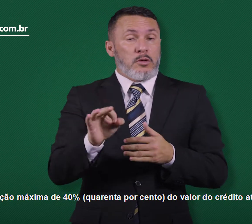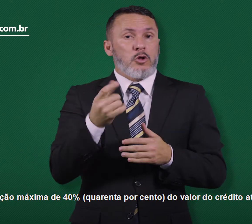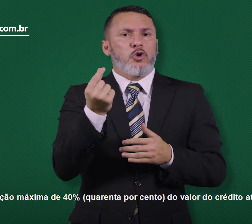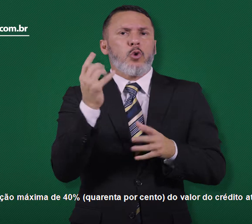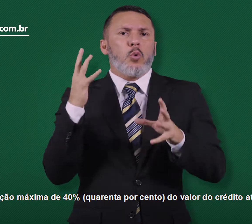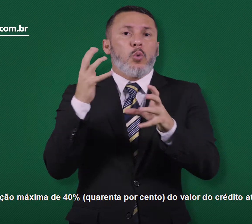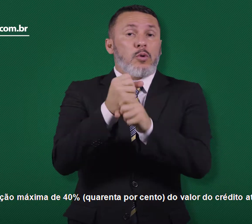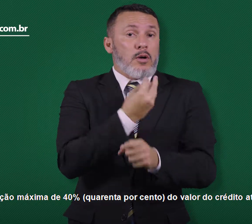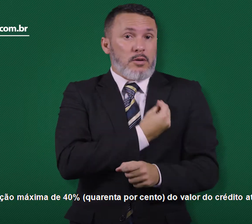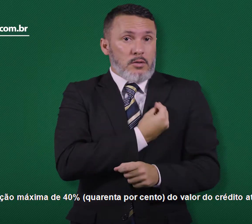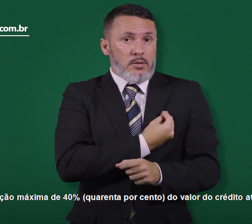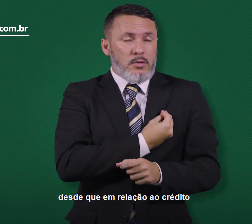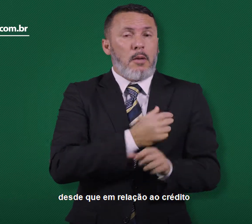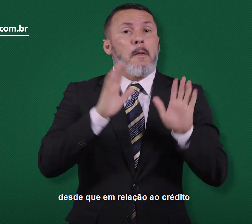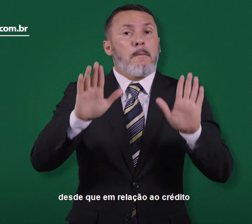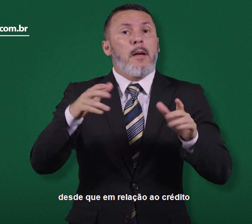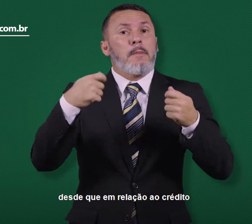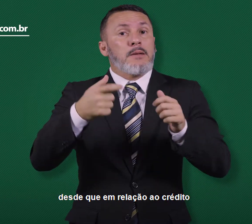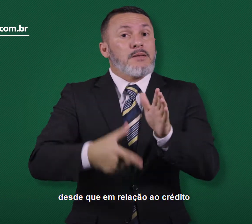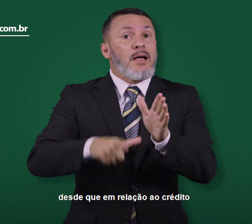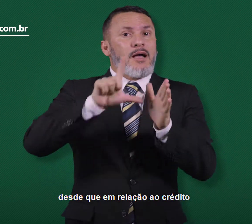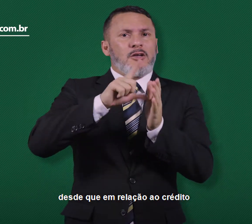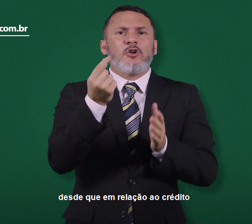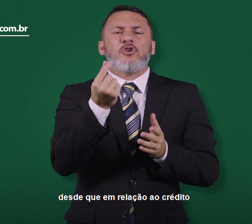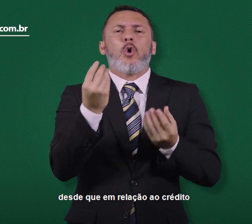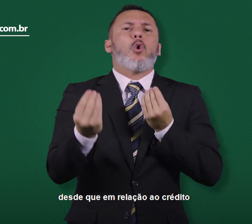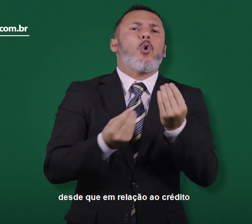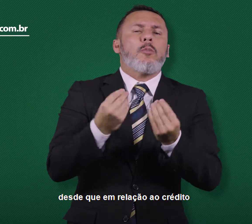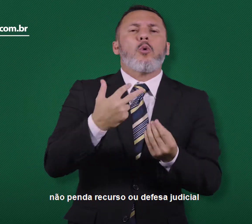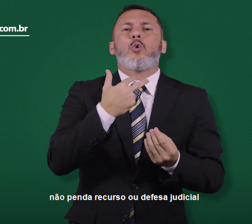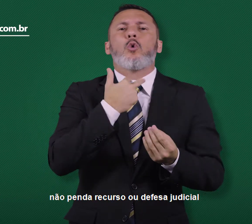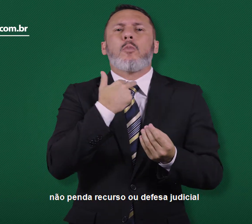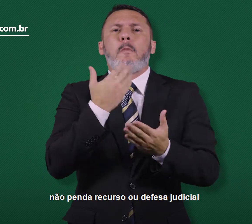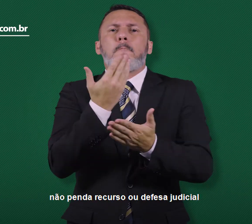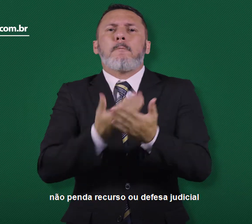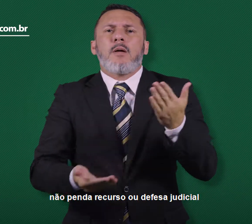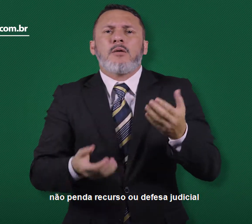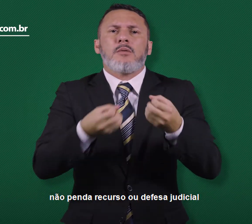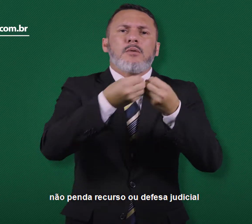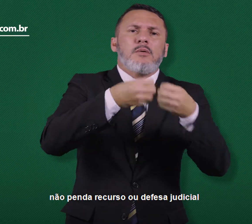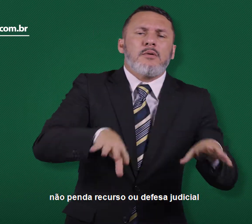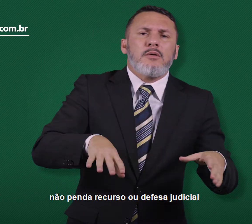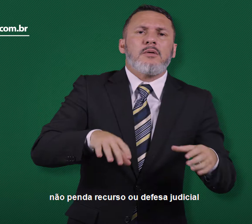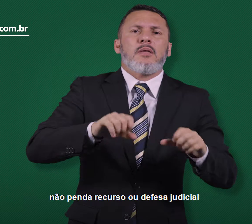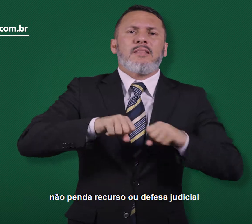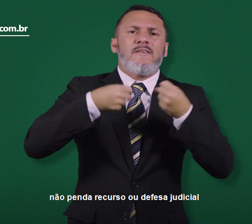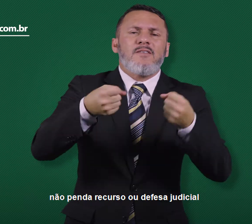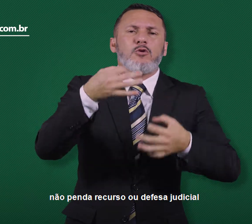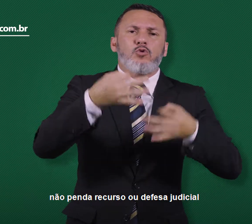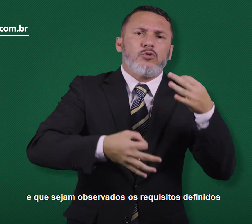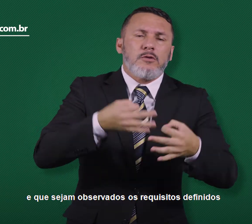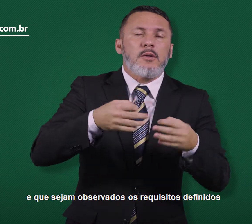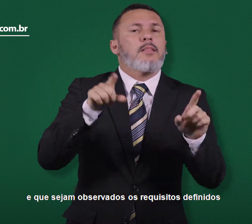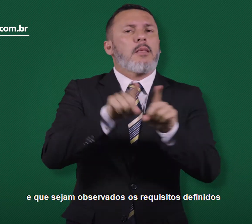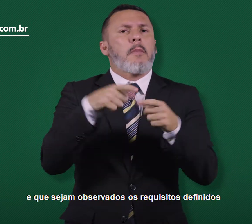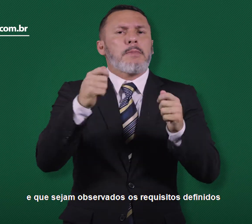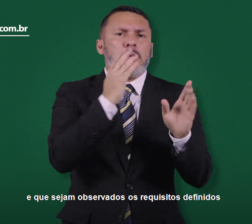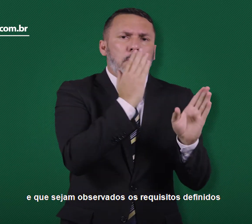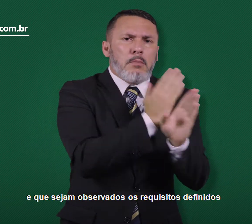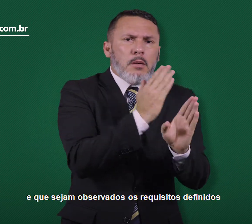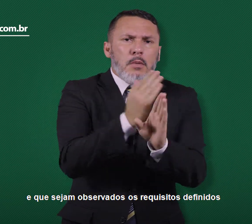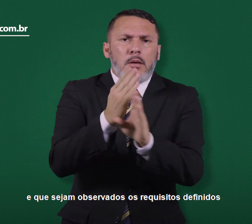do valor do crédito atualizado, desde que, em relação ao crédito, não penda recurso ou defesa judicial e que